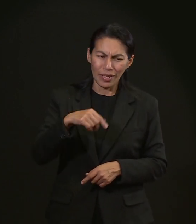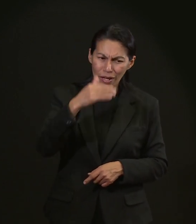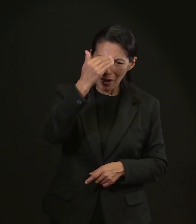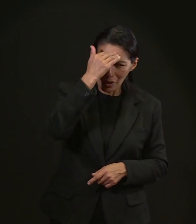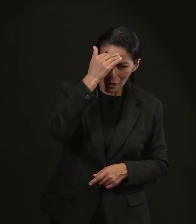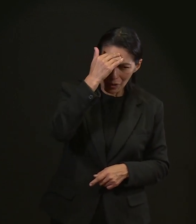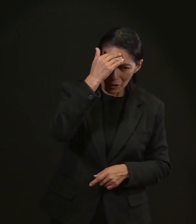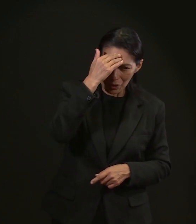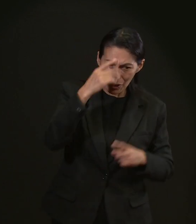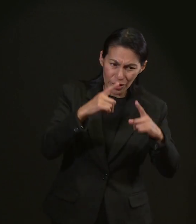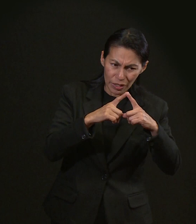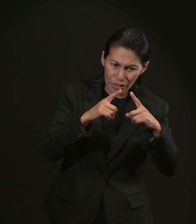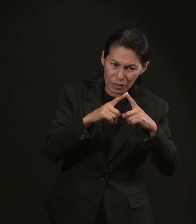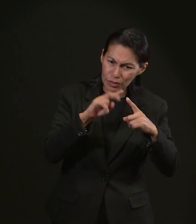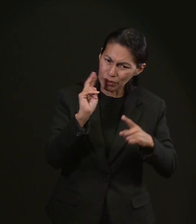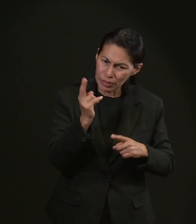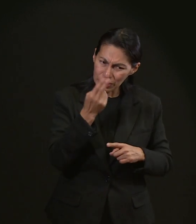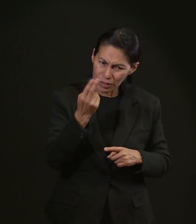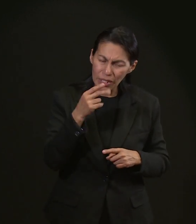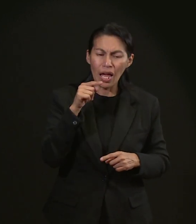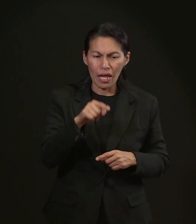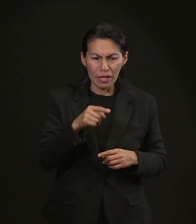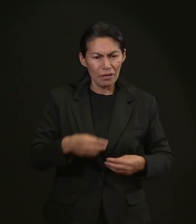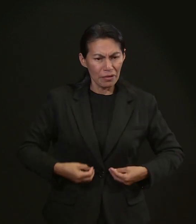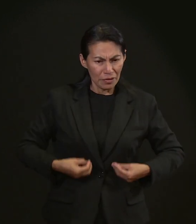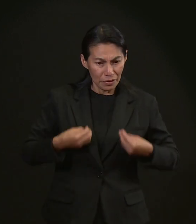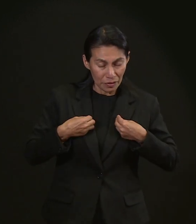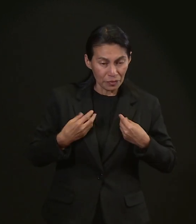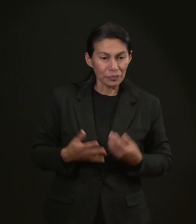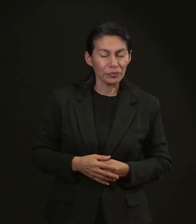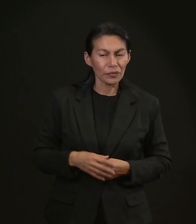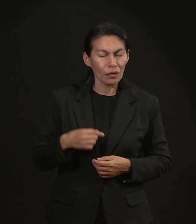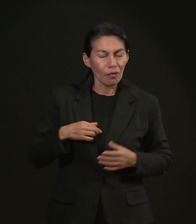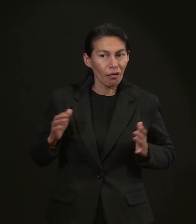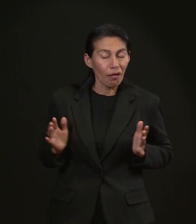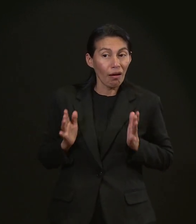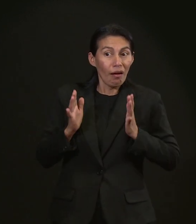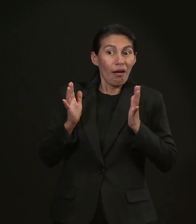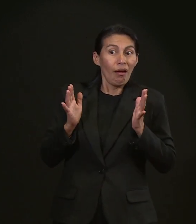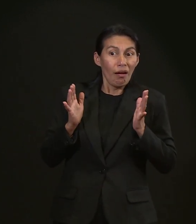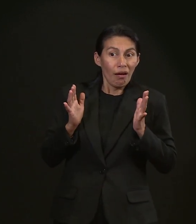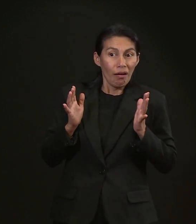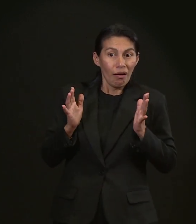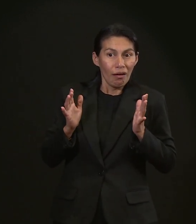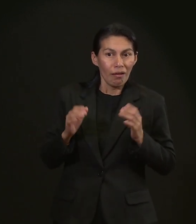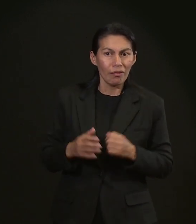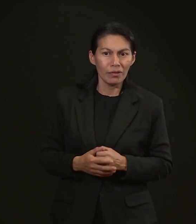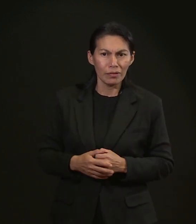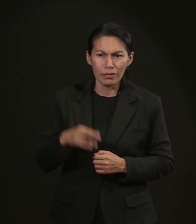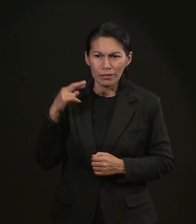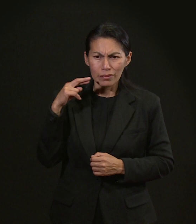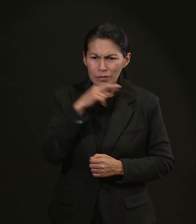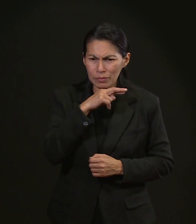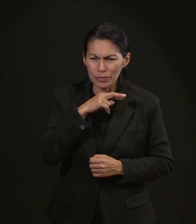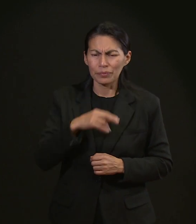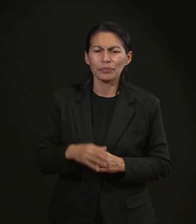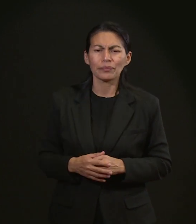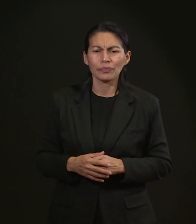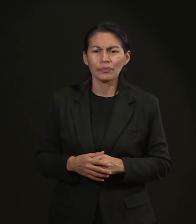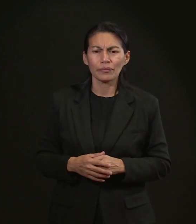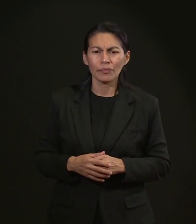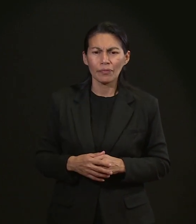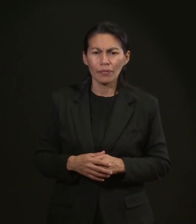y pasó mucho tiempo ahí viniendo no de hecho yo me quedé sorprendido gratamente que casi